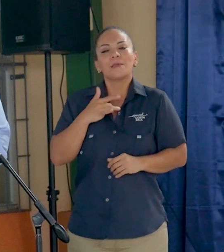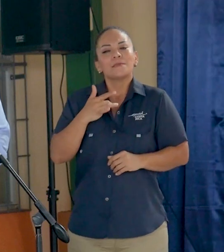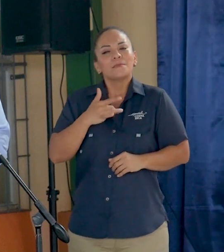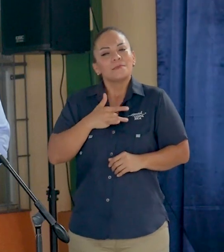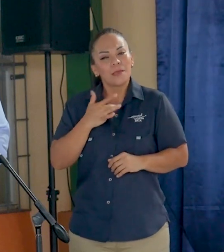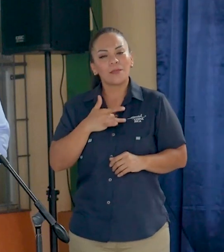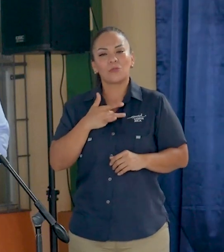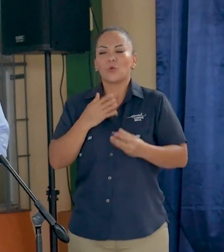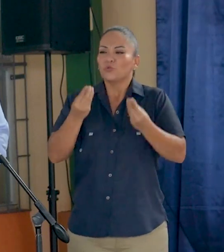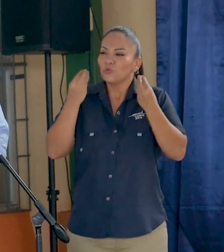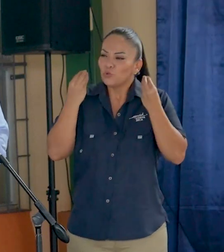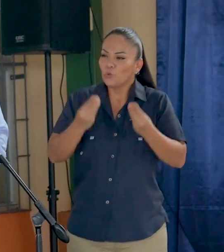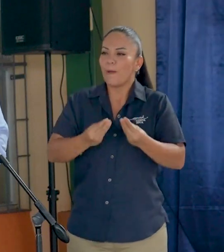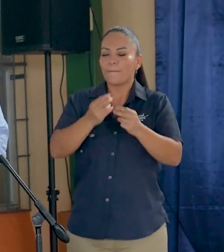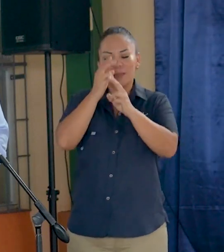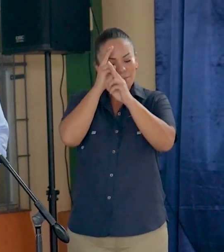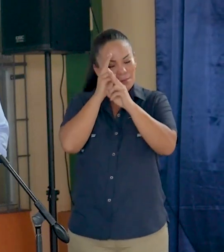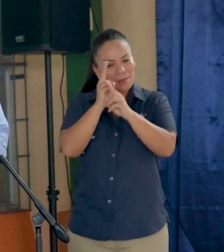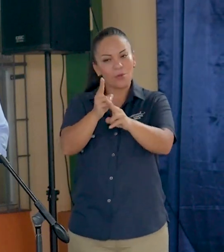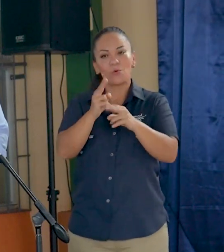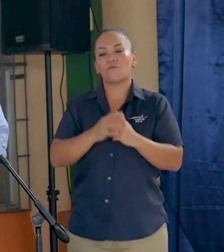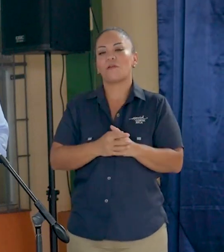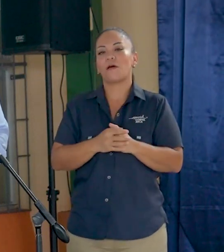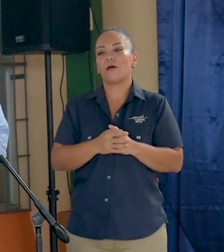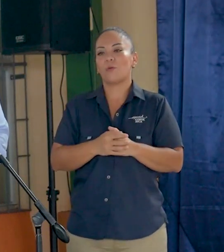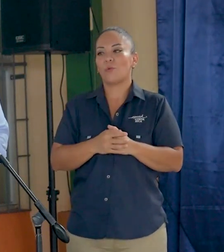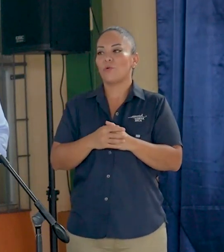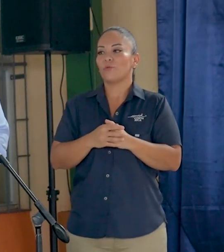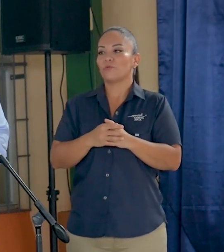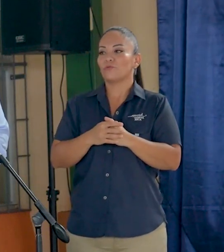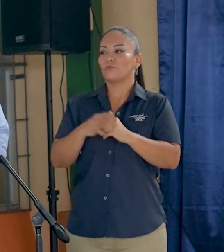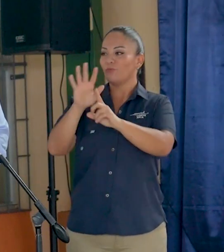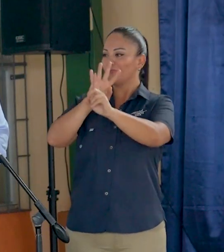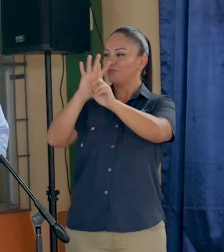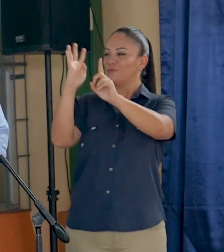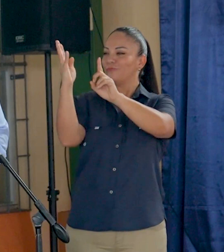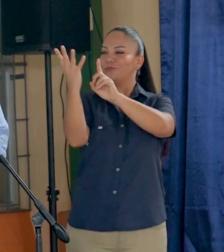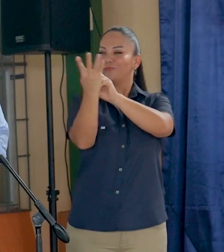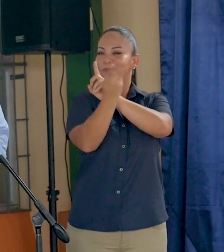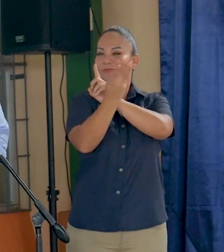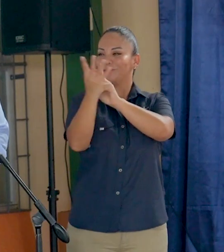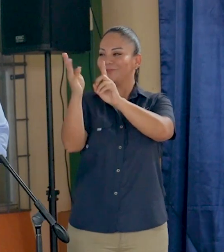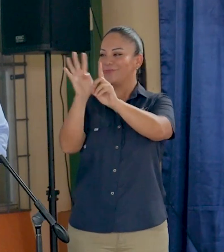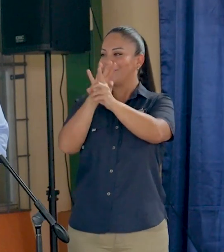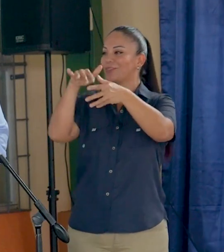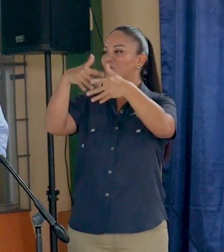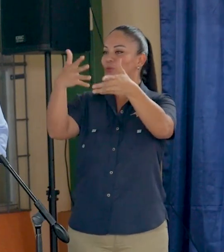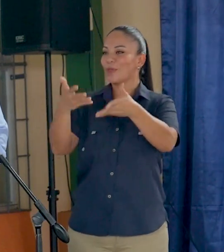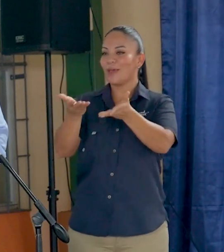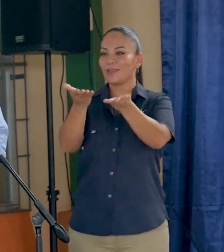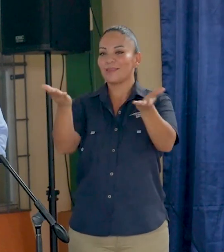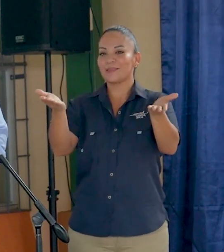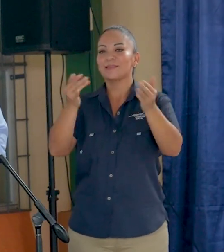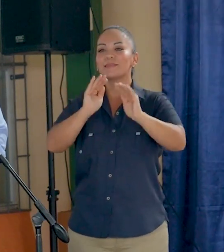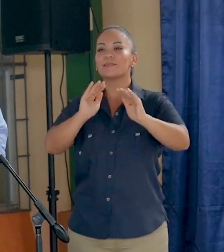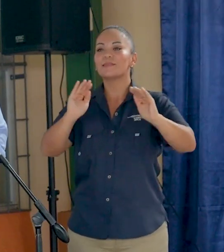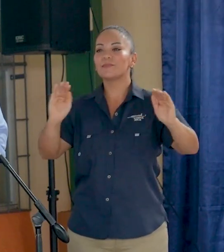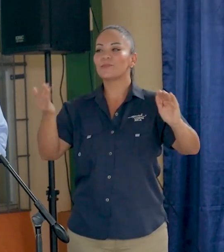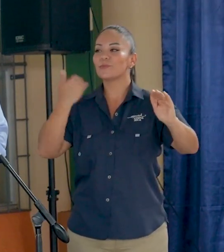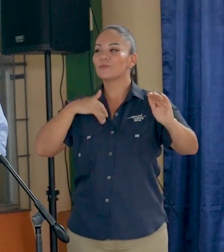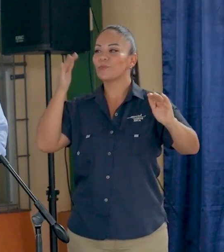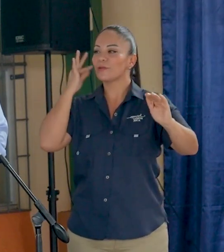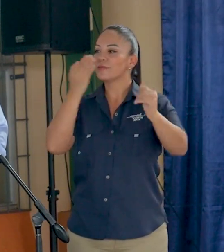siento sumamente honrado de estar rodeado de estudiantes, niños y niñas